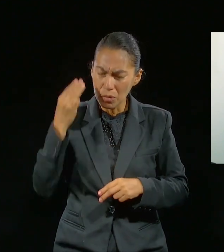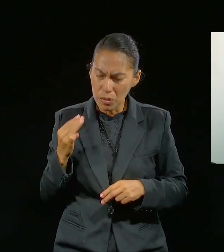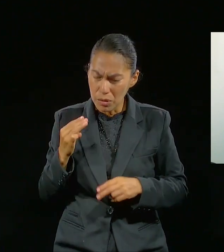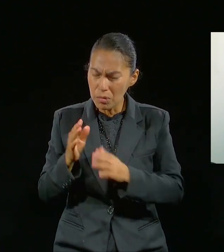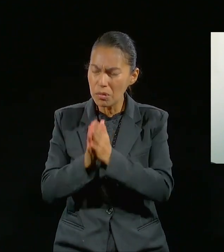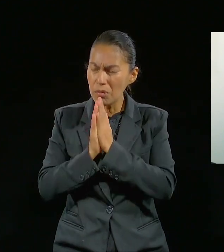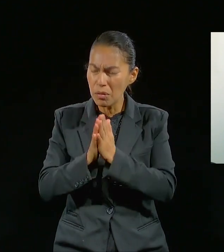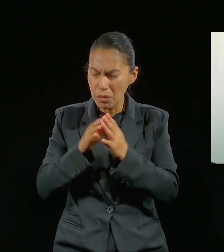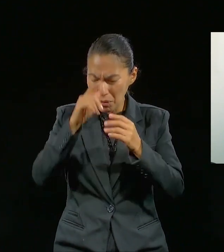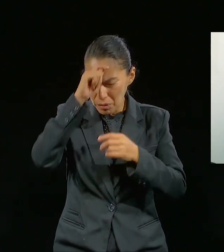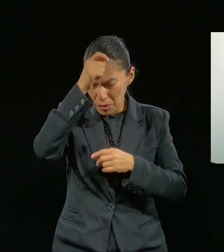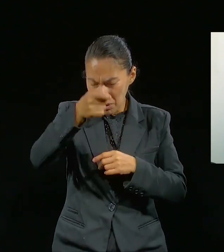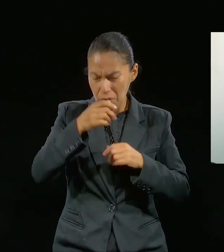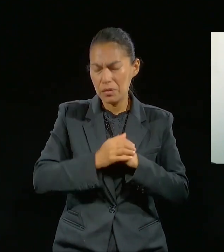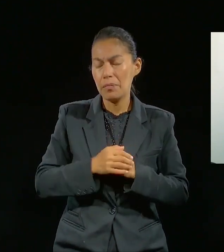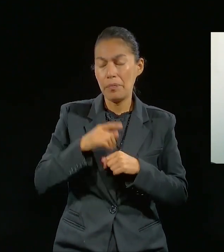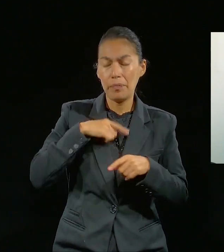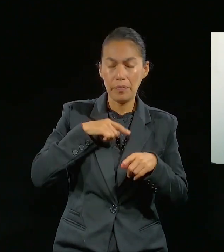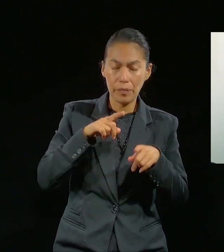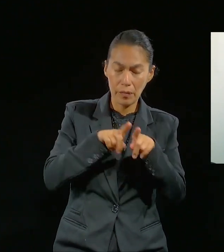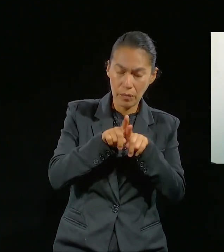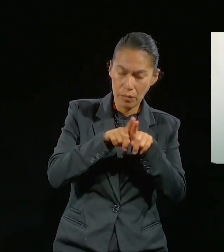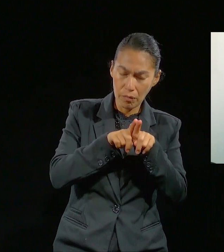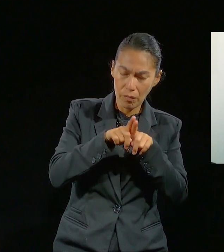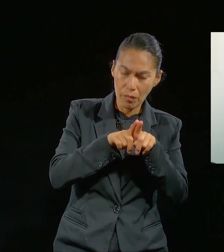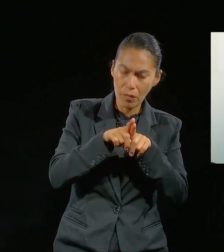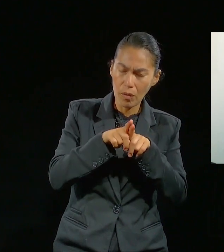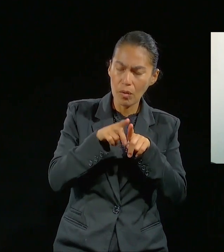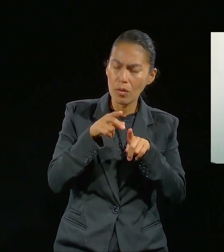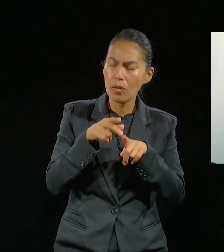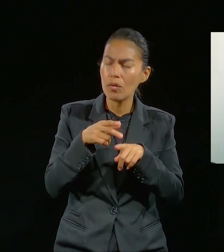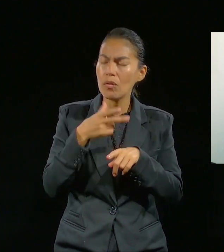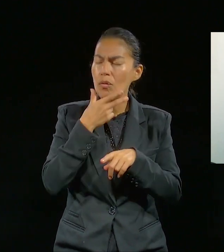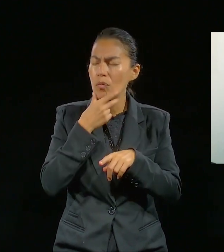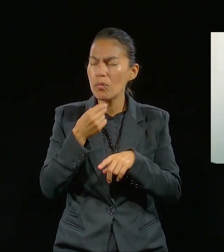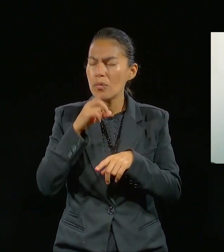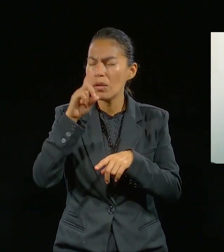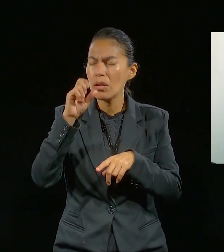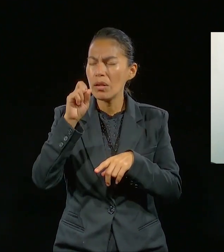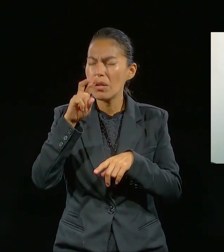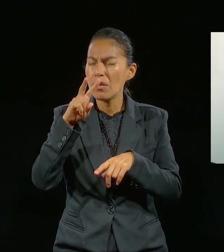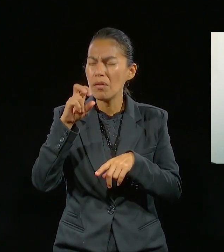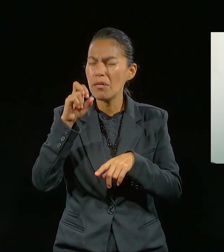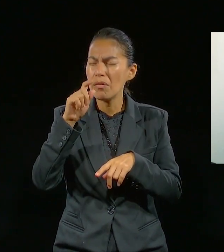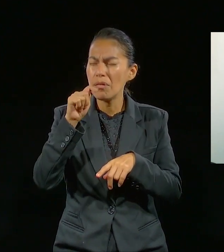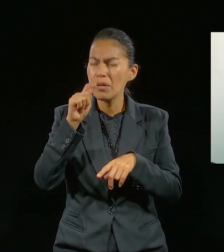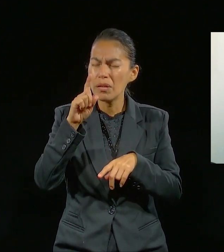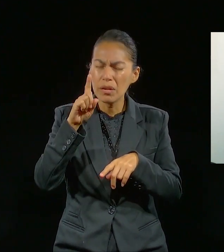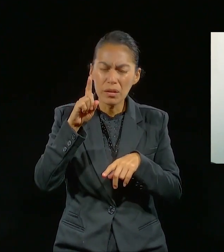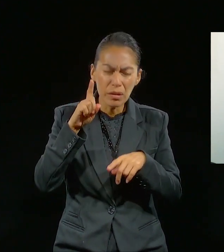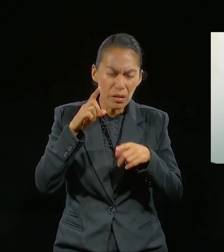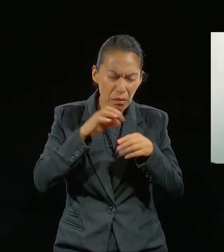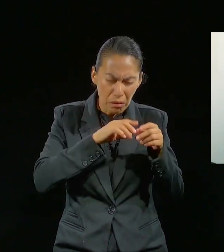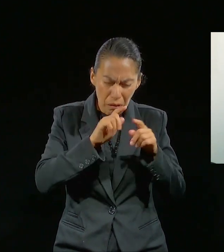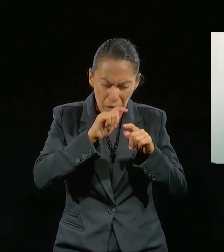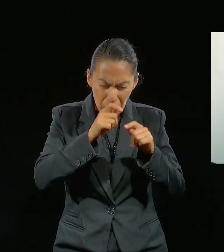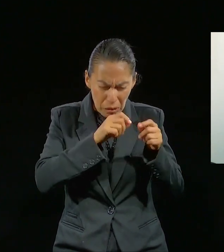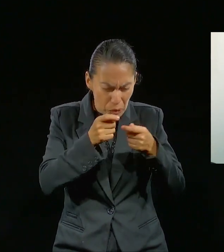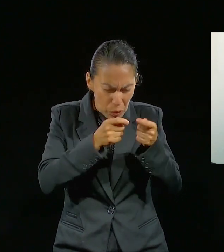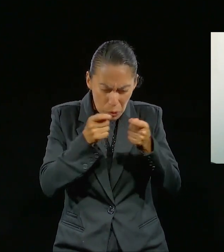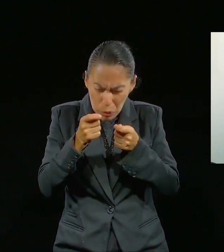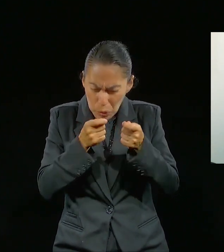Padre. Porque ellos la tienen tras un gran trabajo. Y yo sé, Señor, que tú los bendices grandemente por